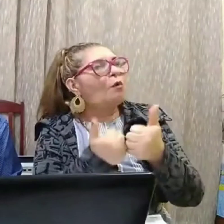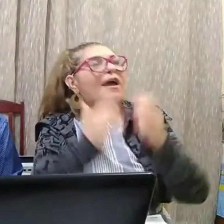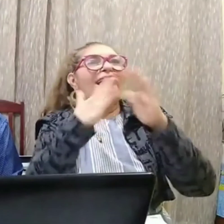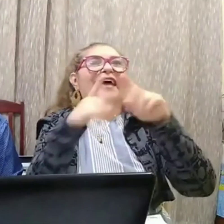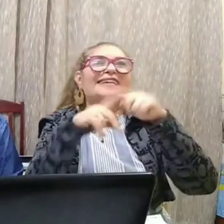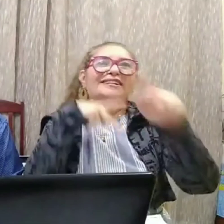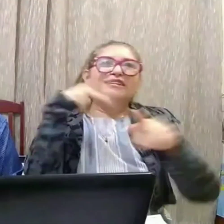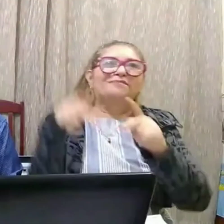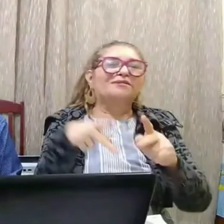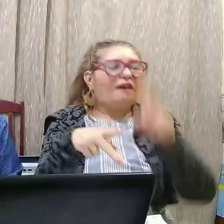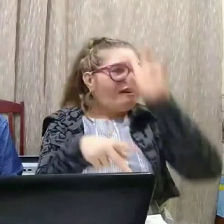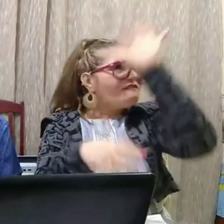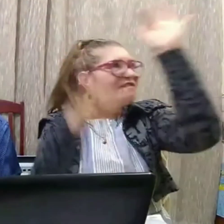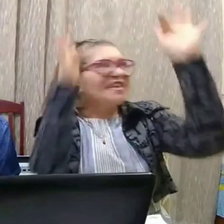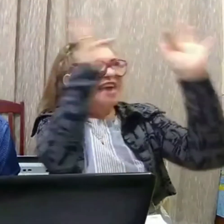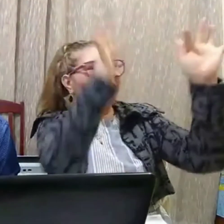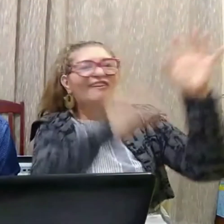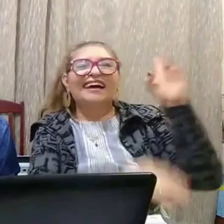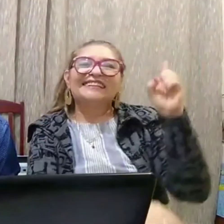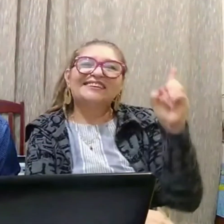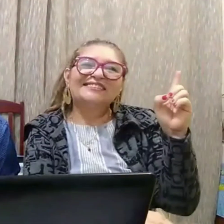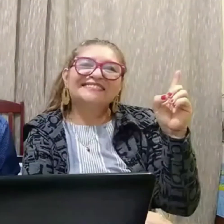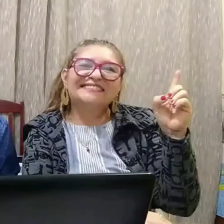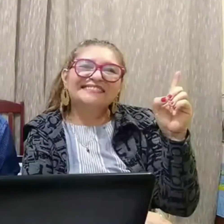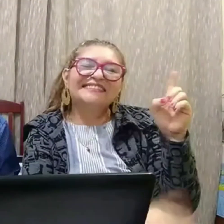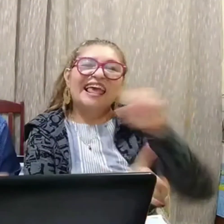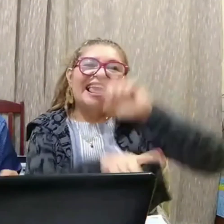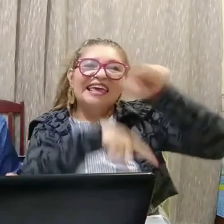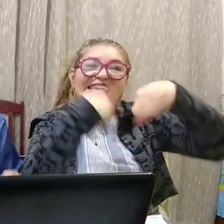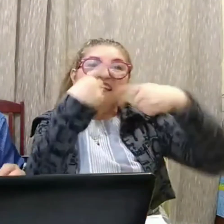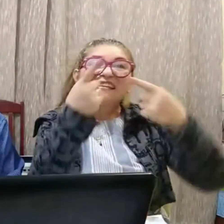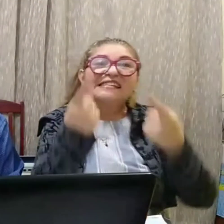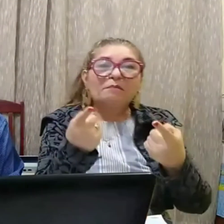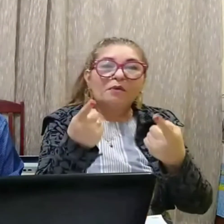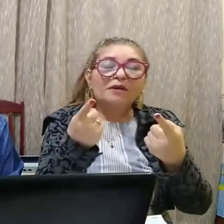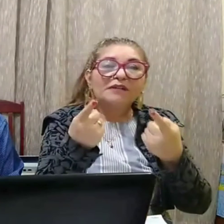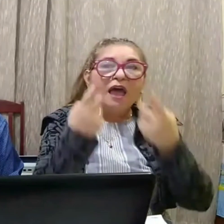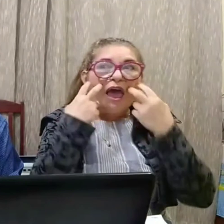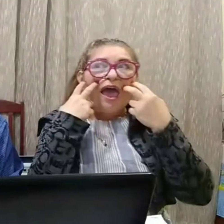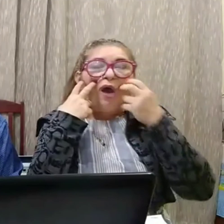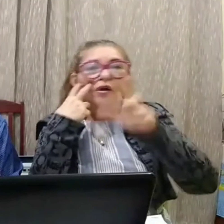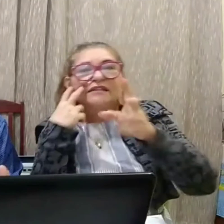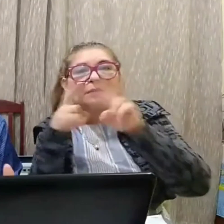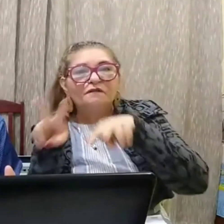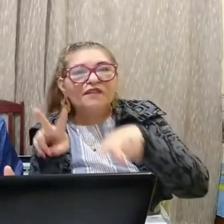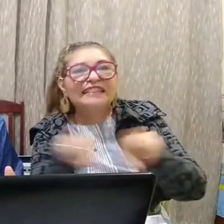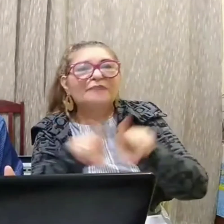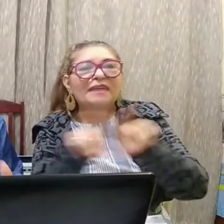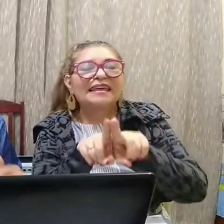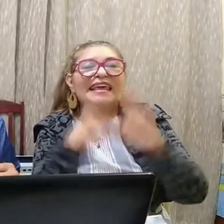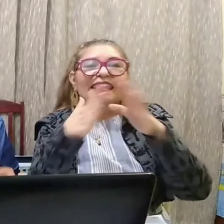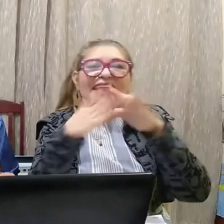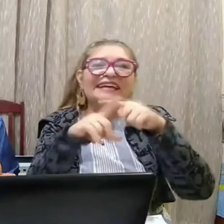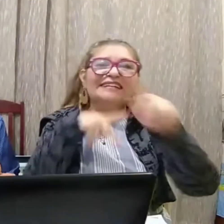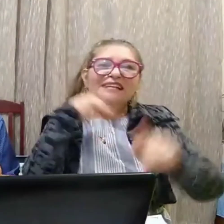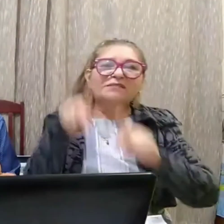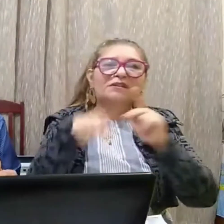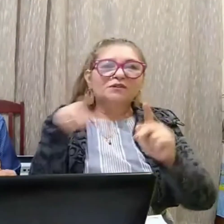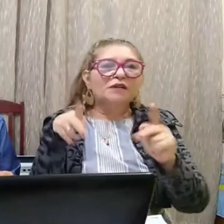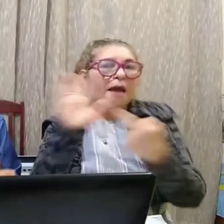permaneceu muito fiel a Deus. E por último aqui, aquela igreja mostra o seu amor a Deus com o